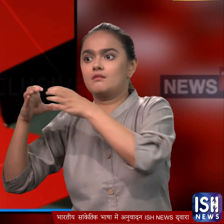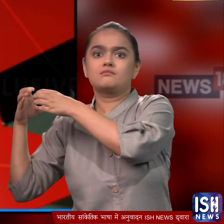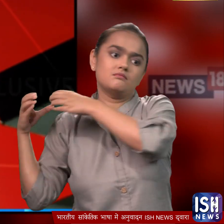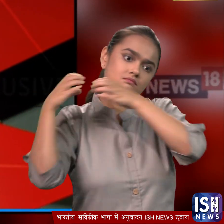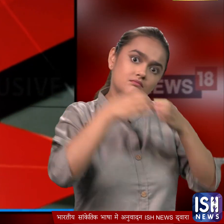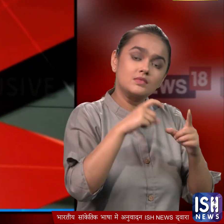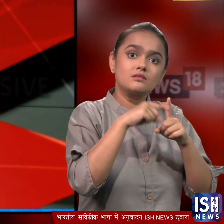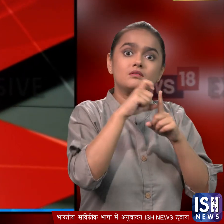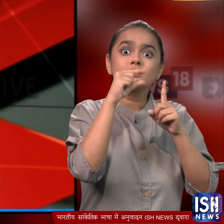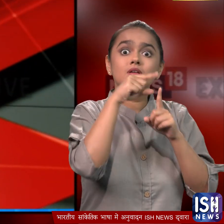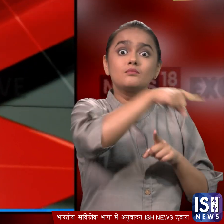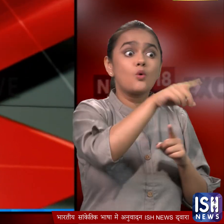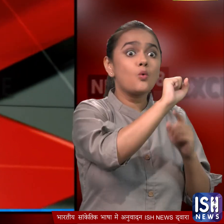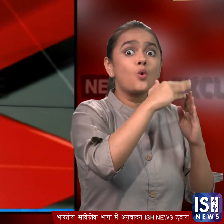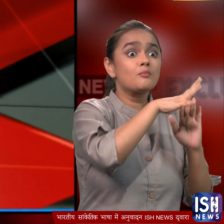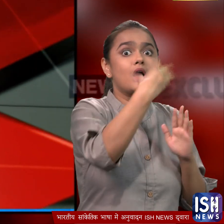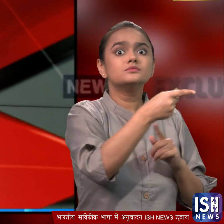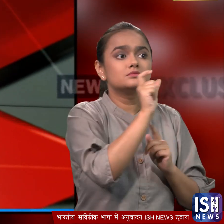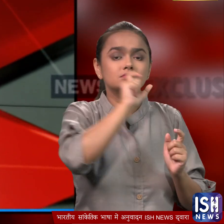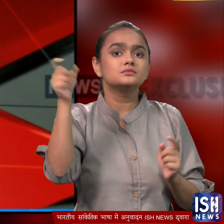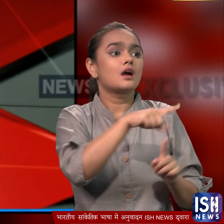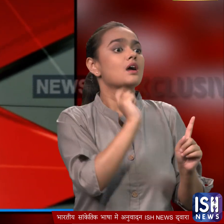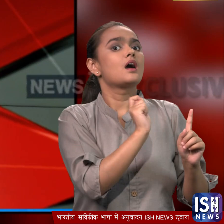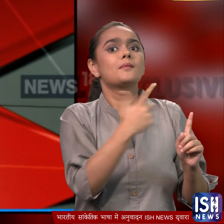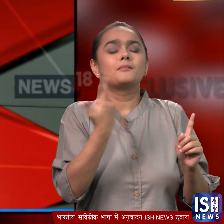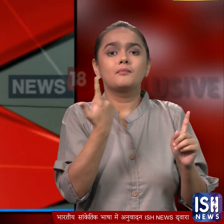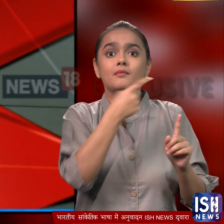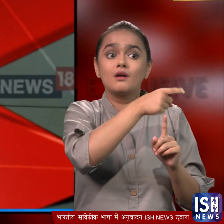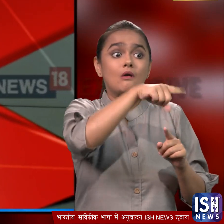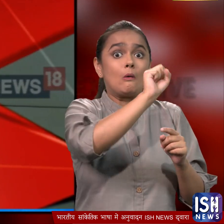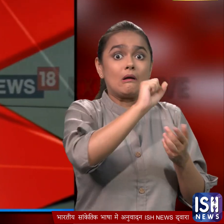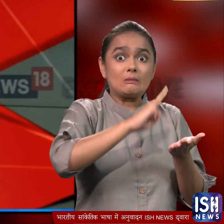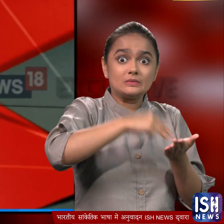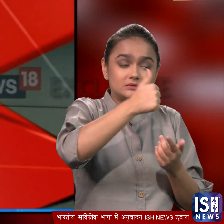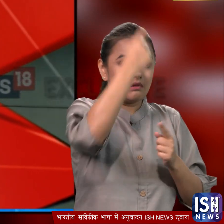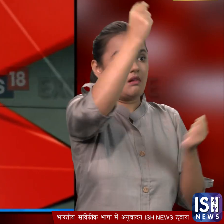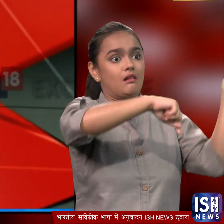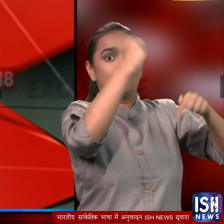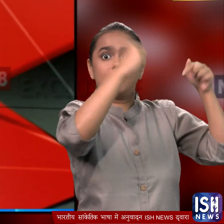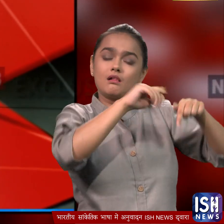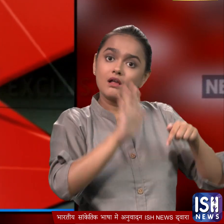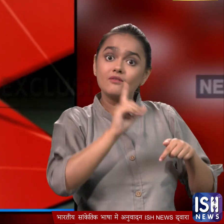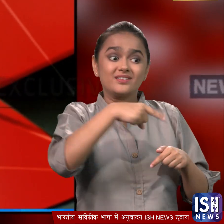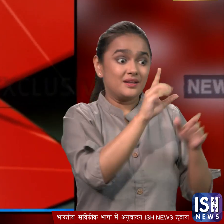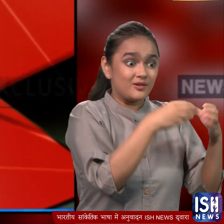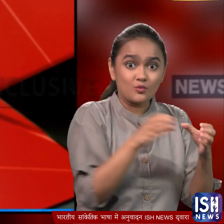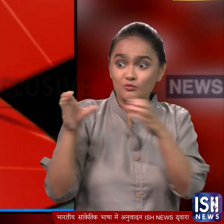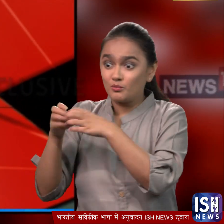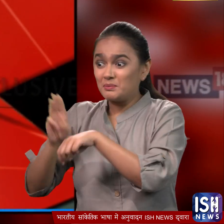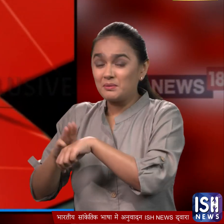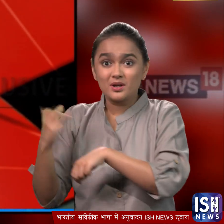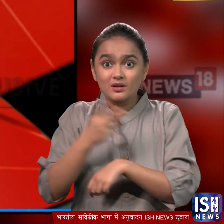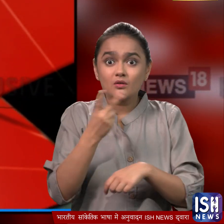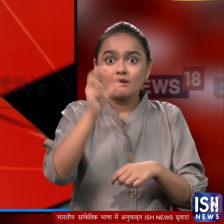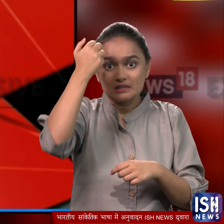के साथ टीडीपी अध्यक्ष चंद्रबाबू नायडू के घर पहुंचे, जहां टीडीपी के नेता भी आ गए और दोनों पार्टियों के कार्यकर्ताओं के